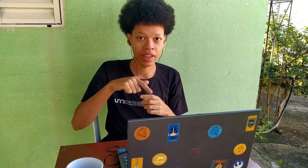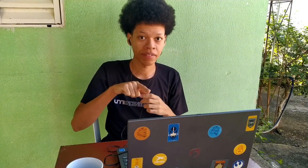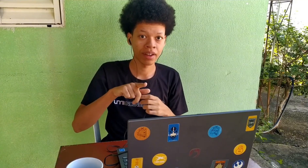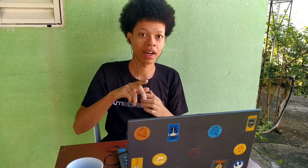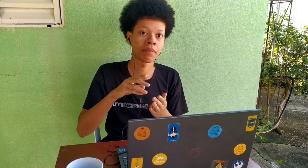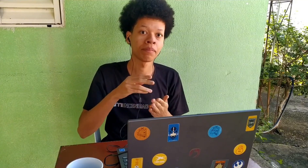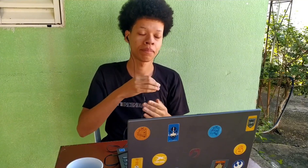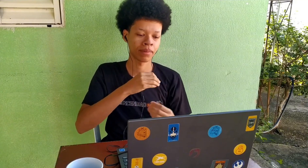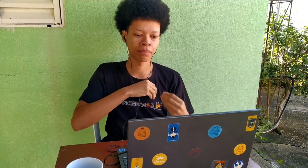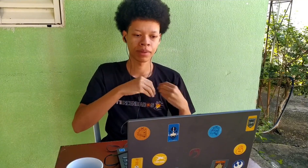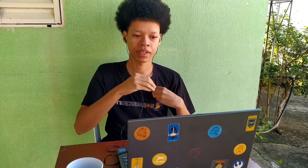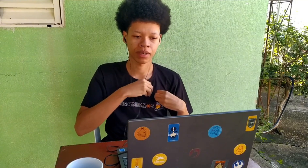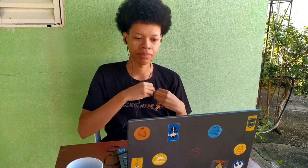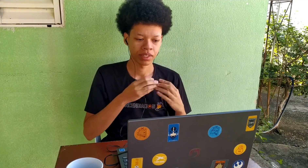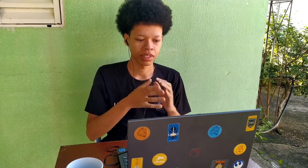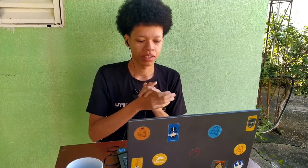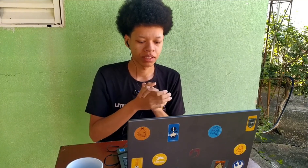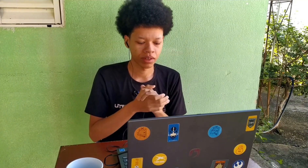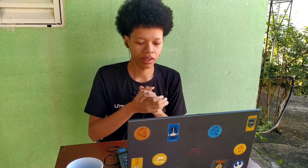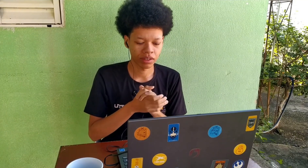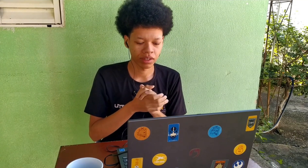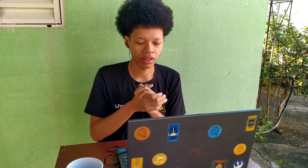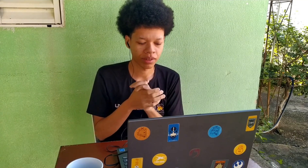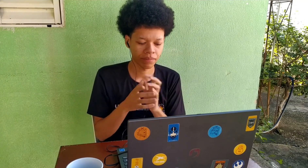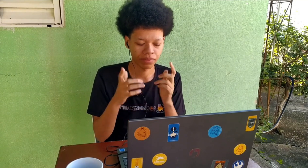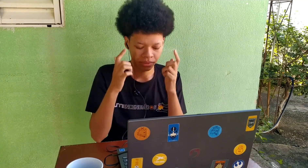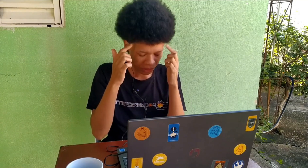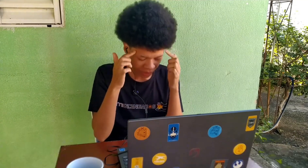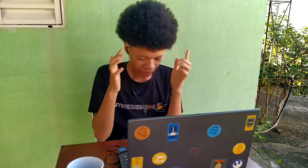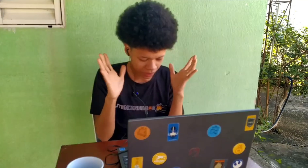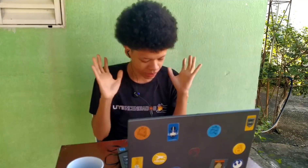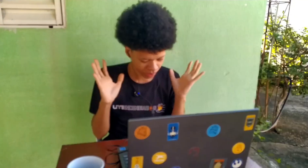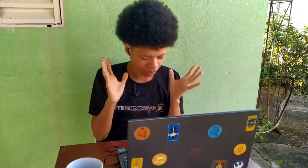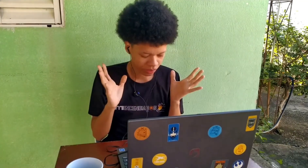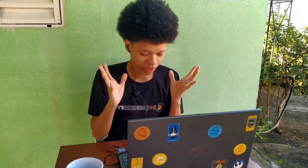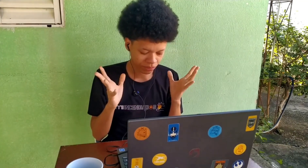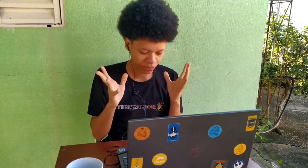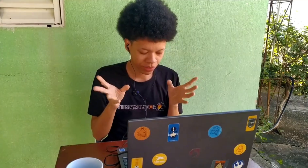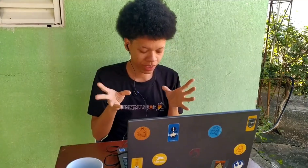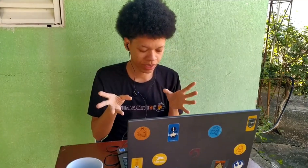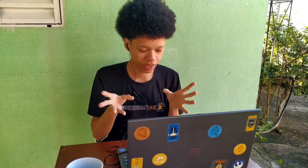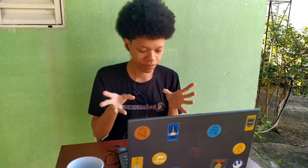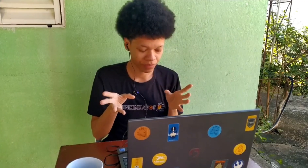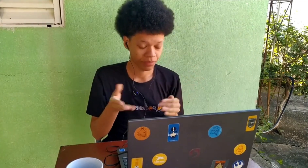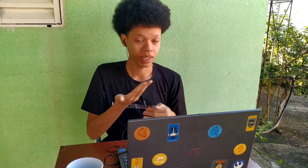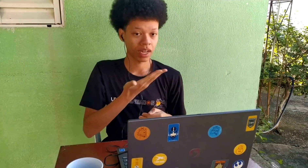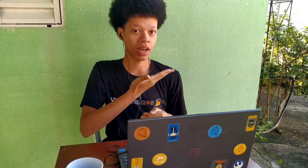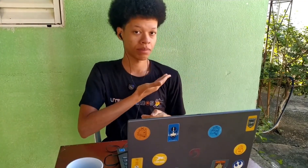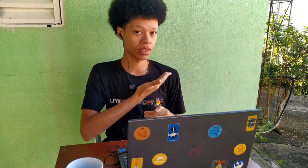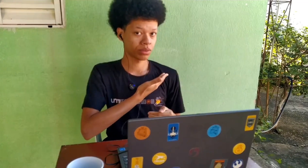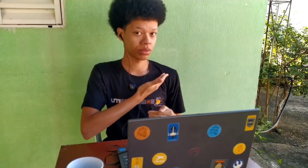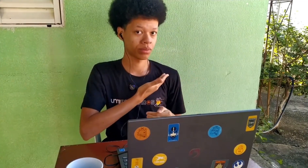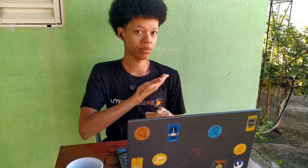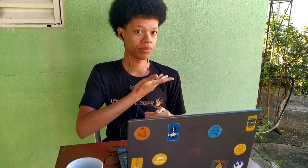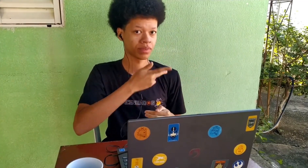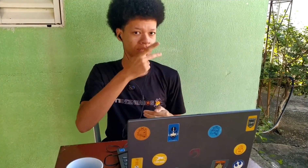leva a pecar. Então, na minha cabeça aqui agora deveria ser: amigo